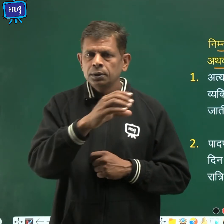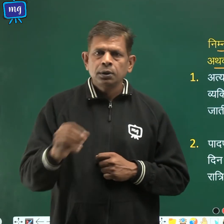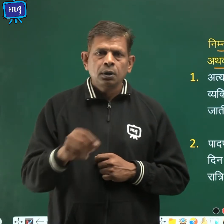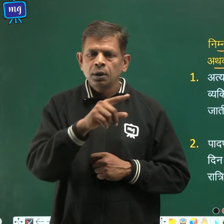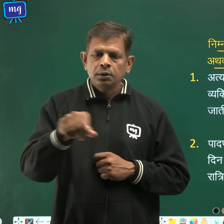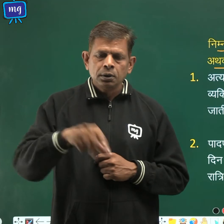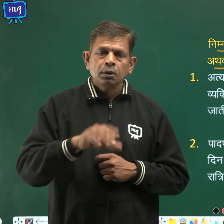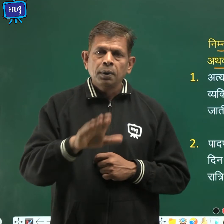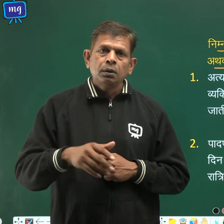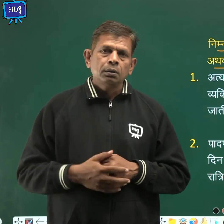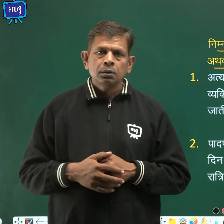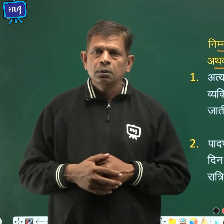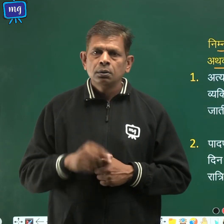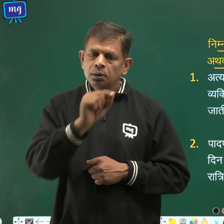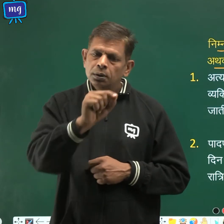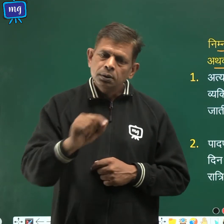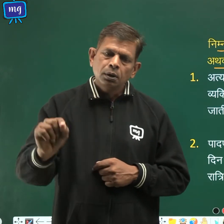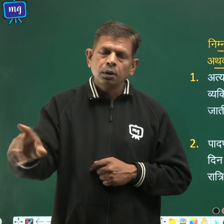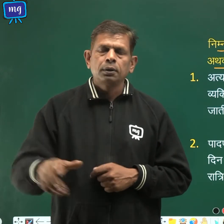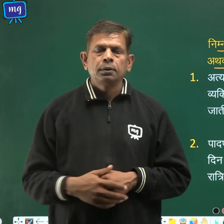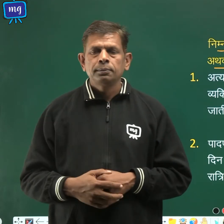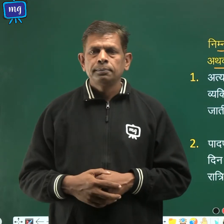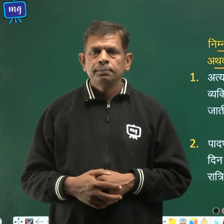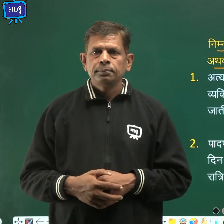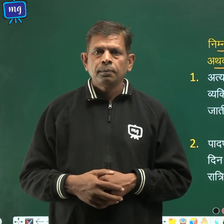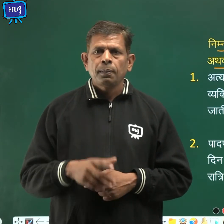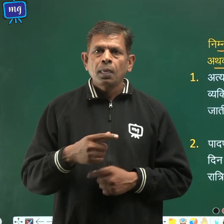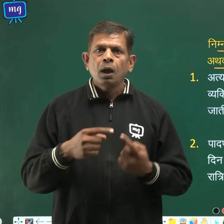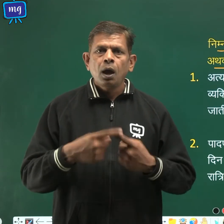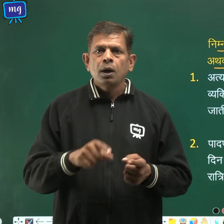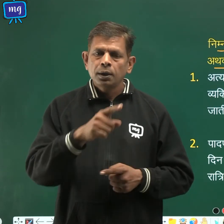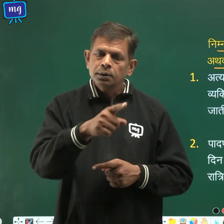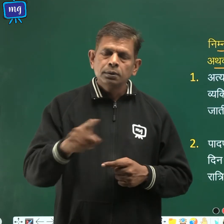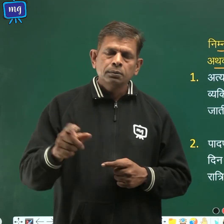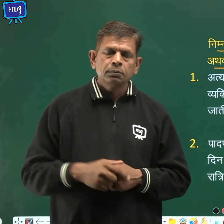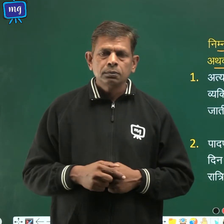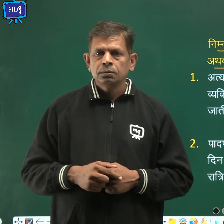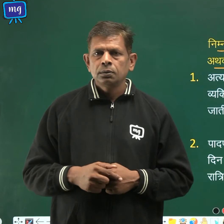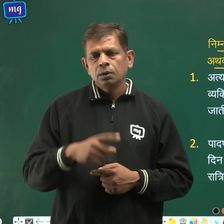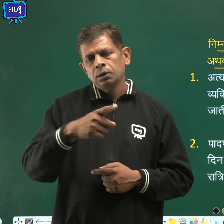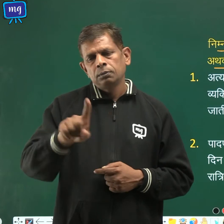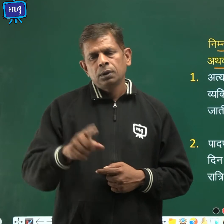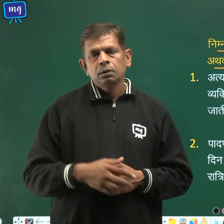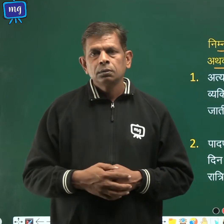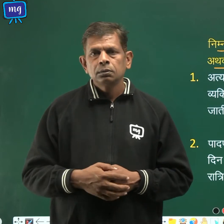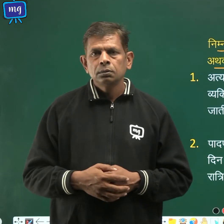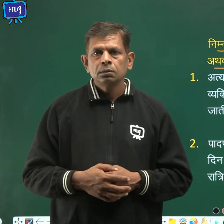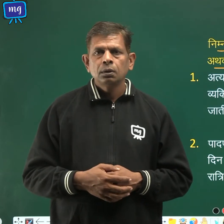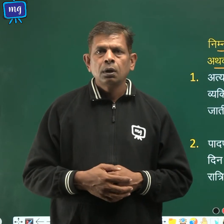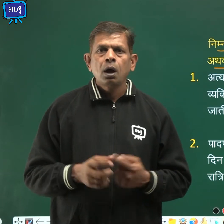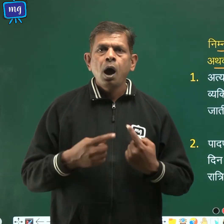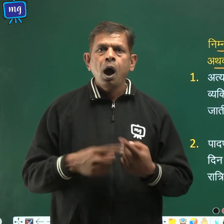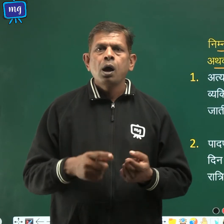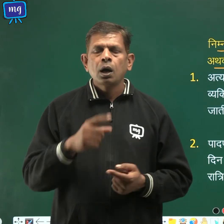पर निशान लगाना है। अगर सही है तो सत्य पर और